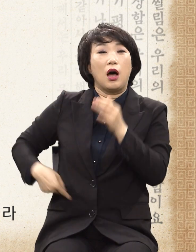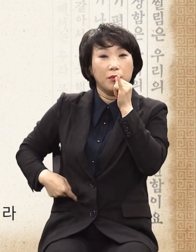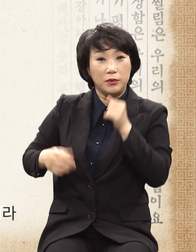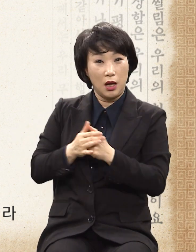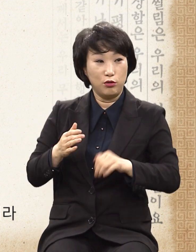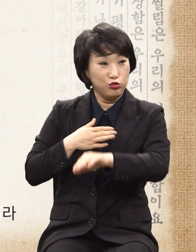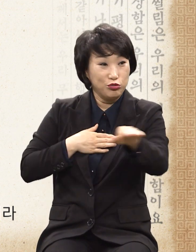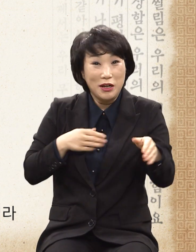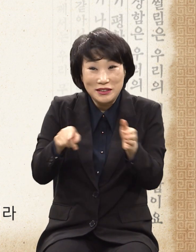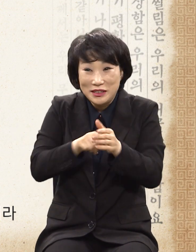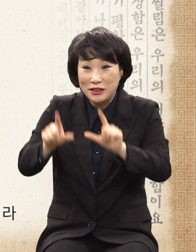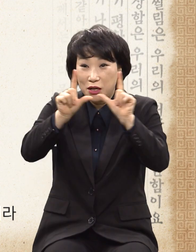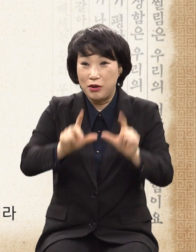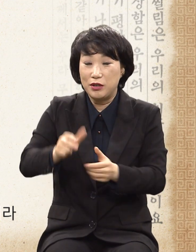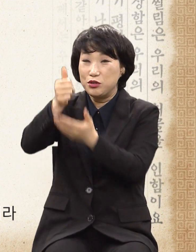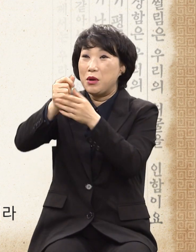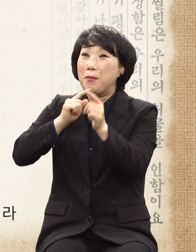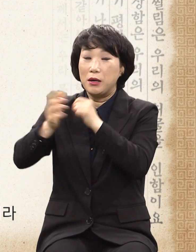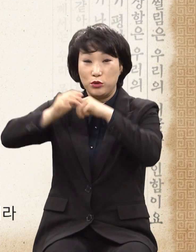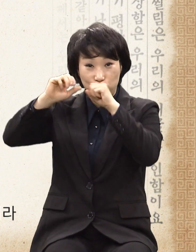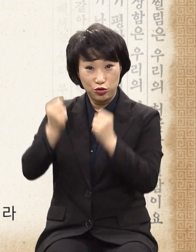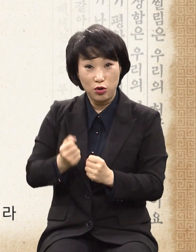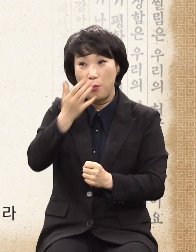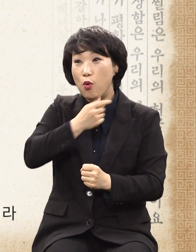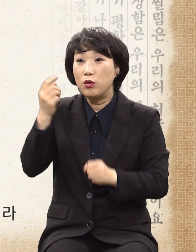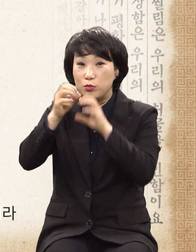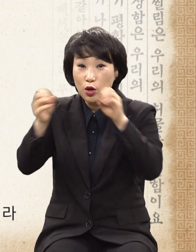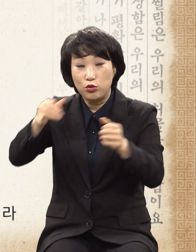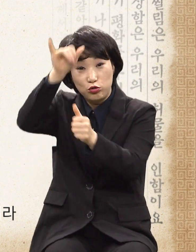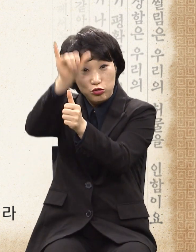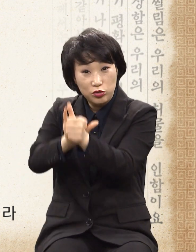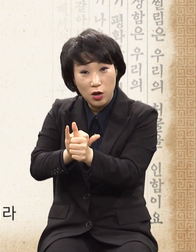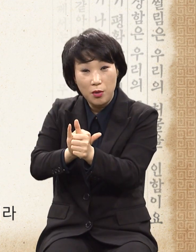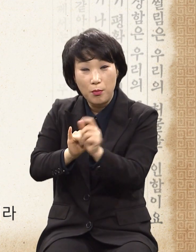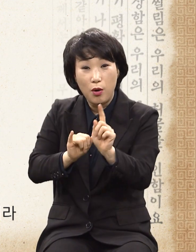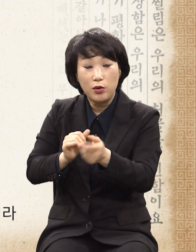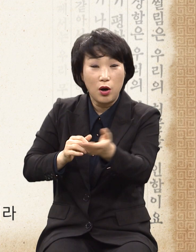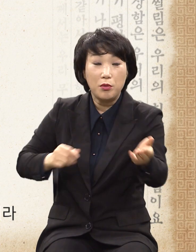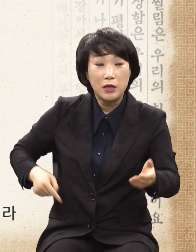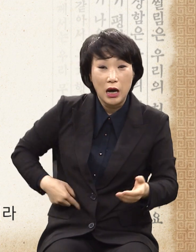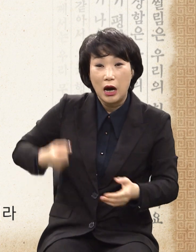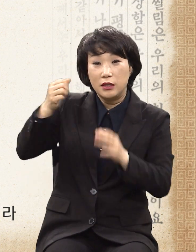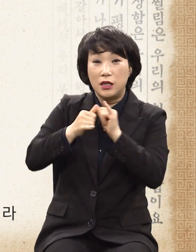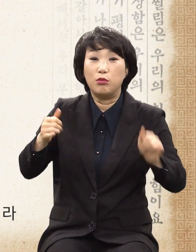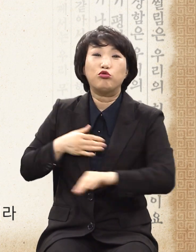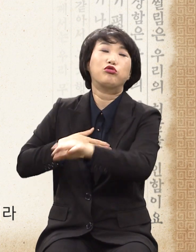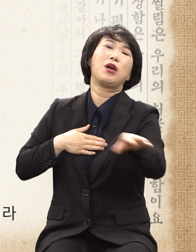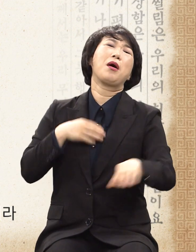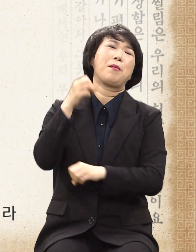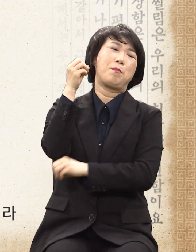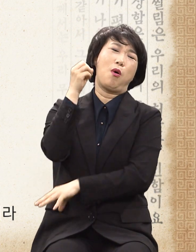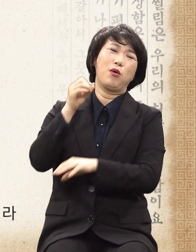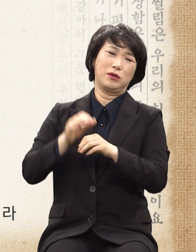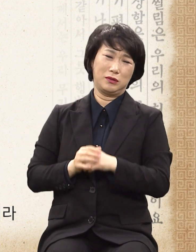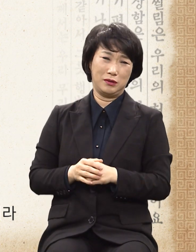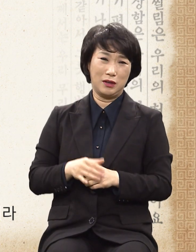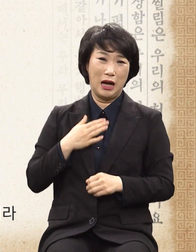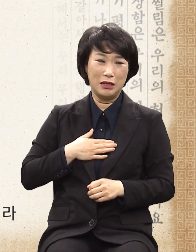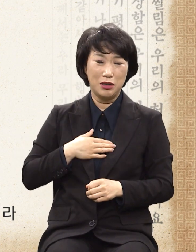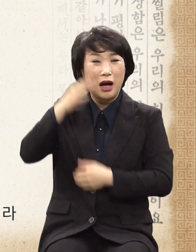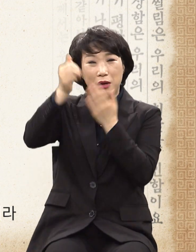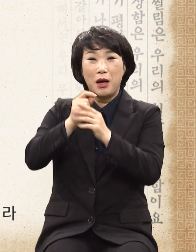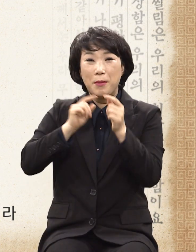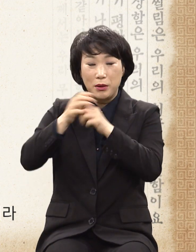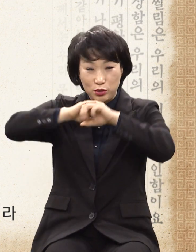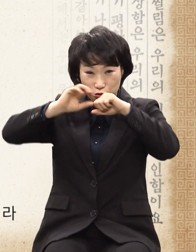우리 신앙생활과 주님 말씀의 순종과 복음 전도와 충성은 양심을 가진 자의 본능이라 이 말이요. 하나님